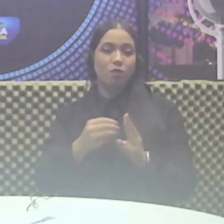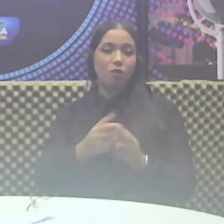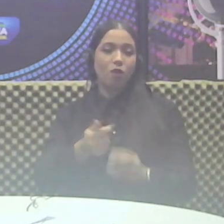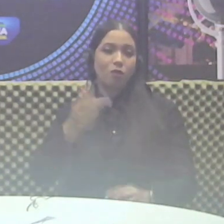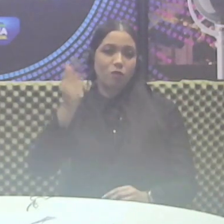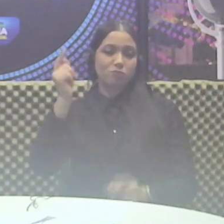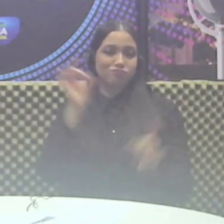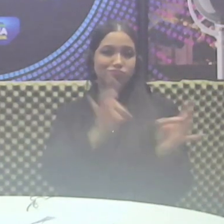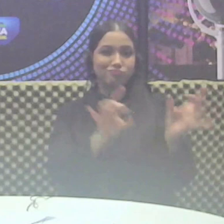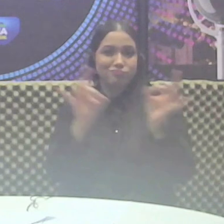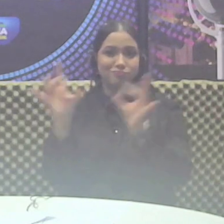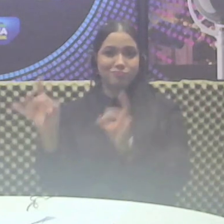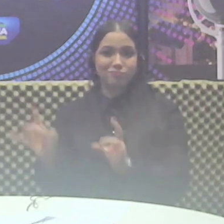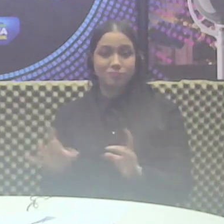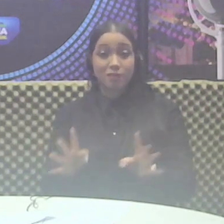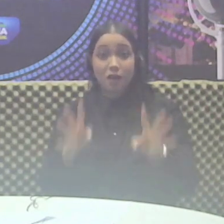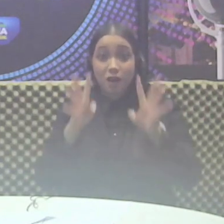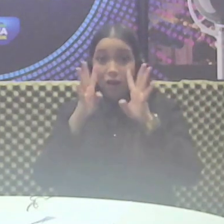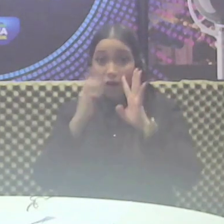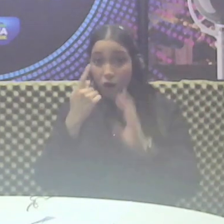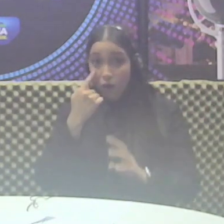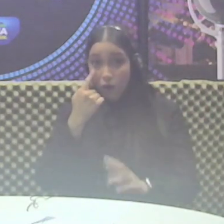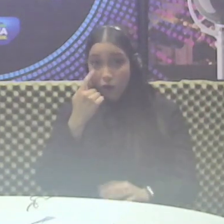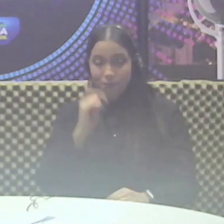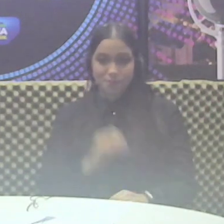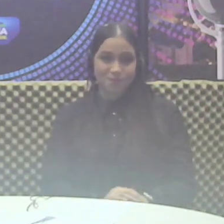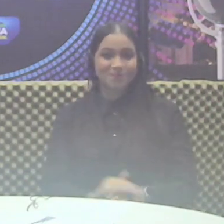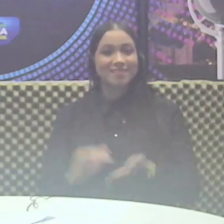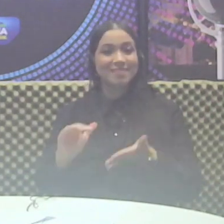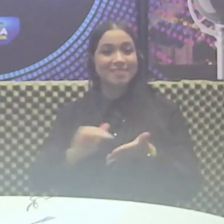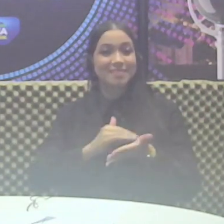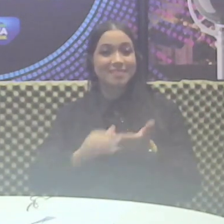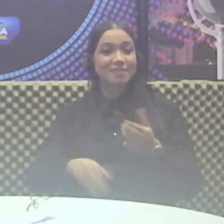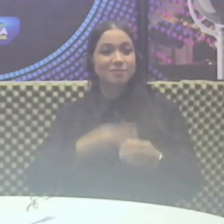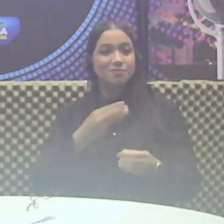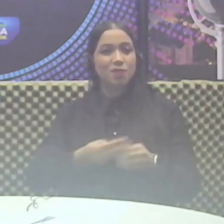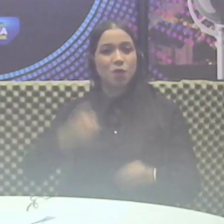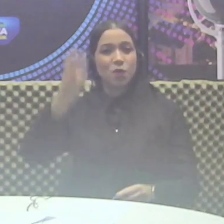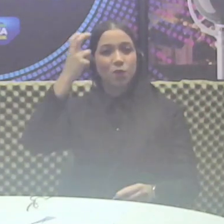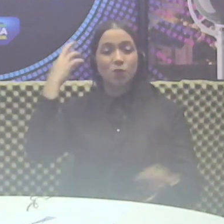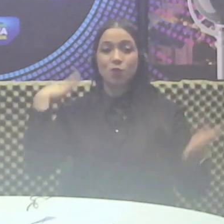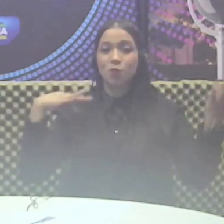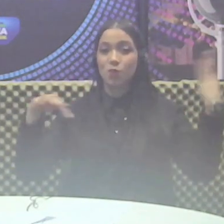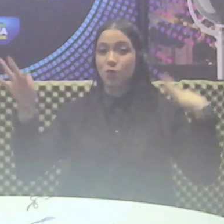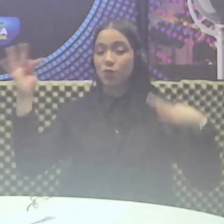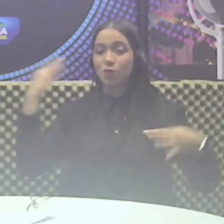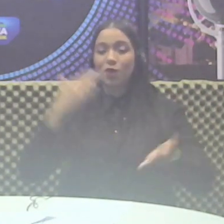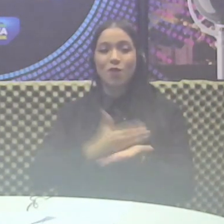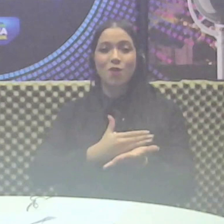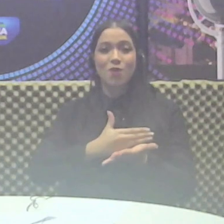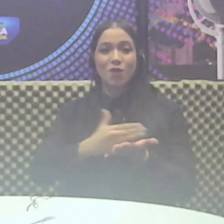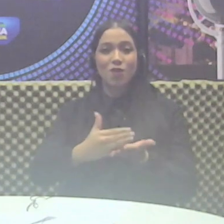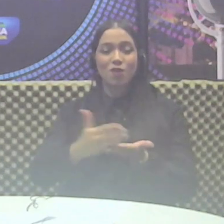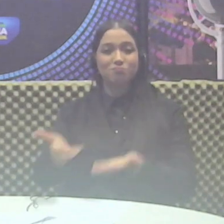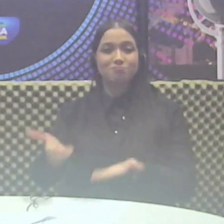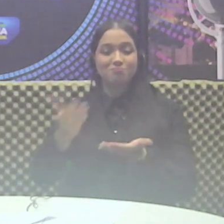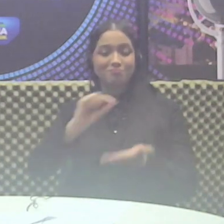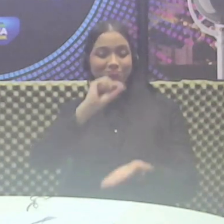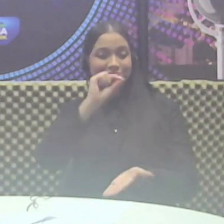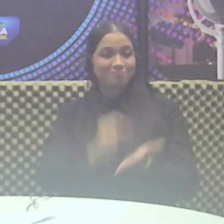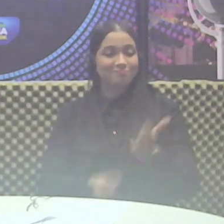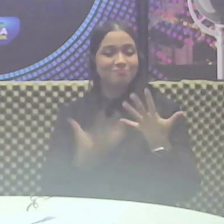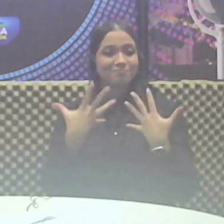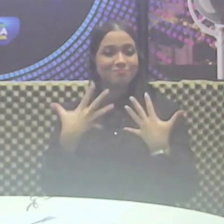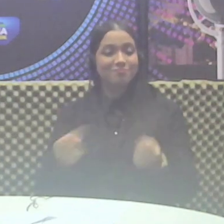e Colecionismo devem ficar atentos. A Secretaria Municipal de Cultura e Turismo começará a receber as inscrições